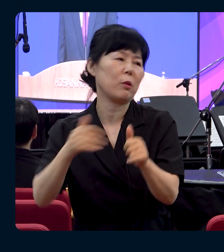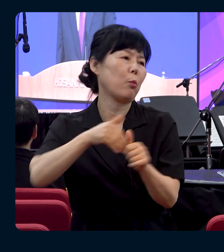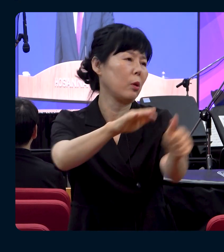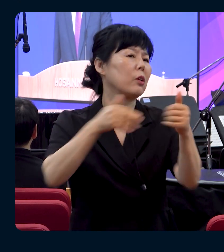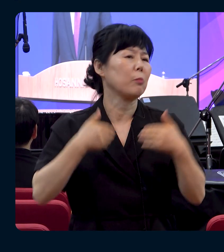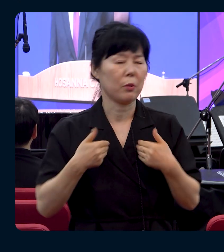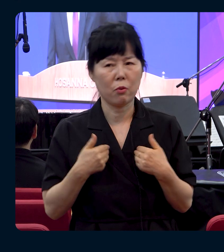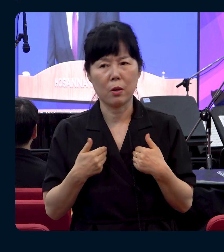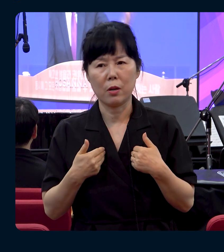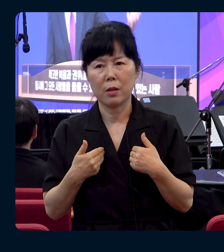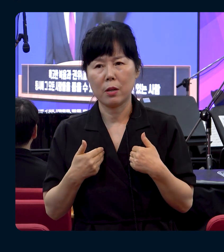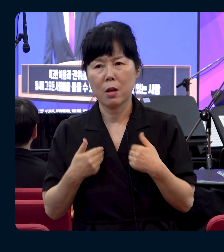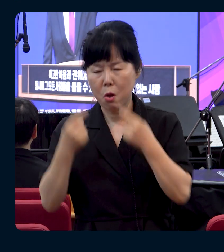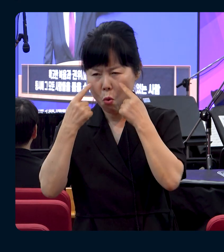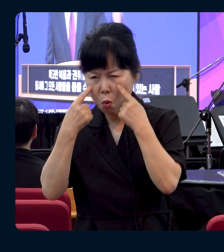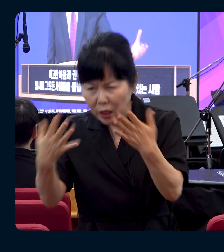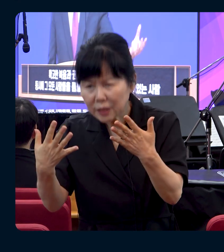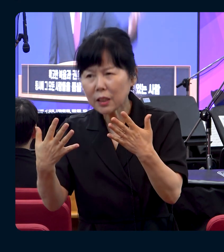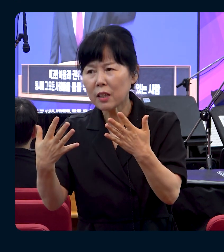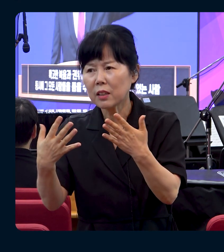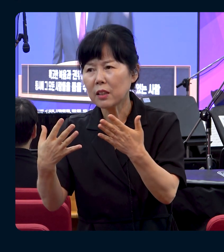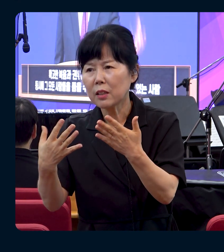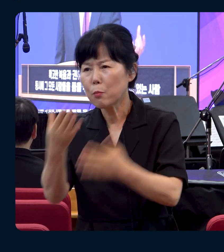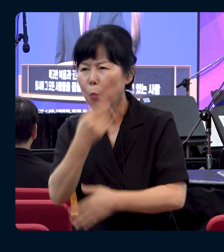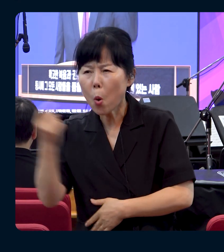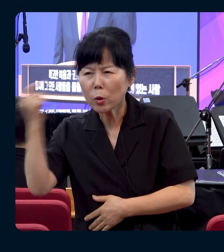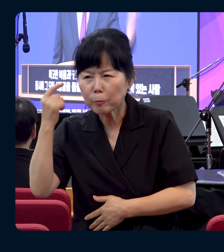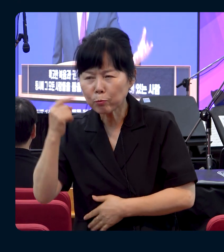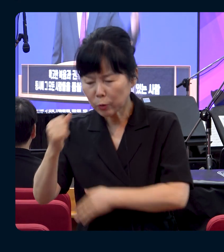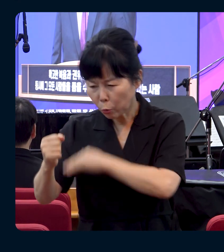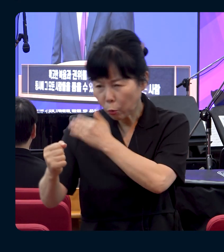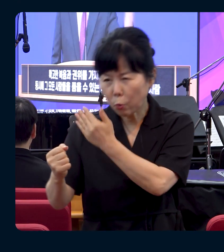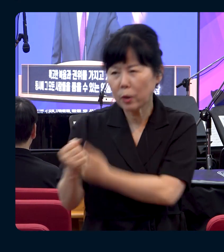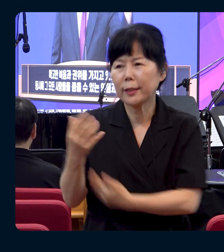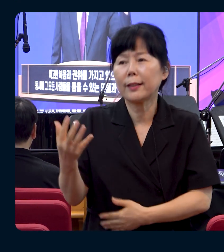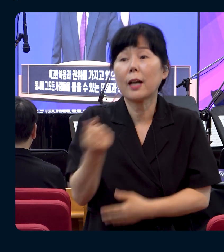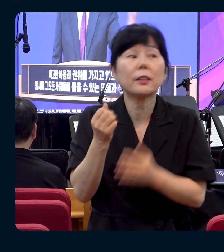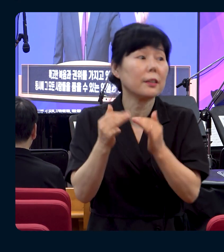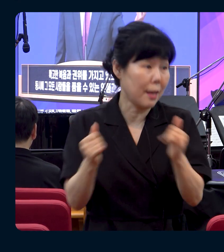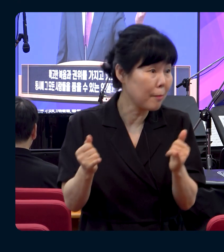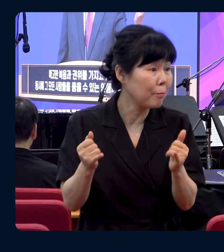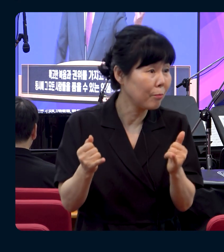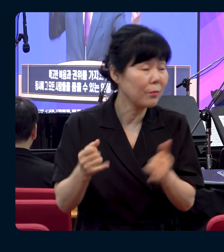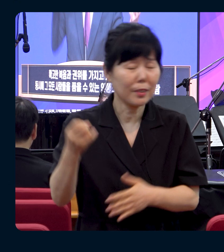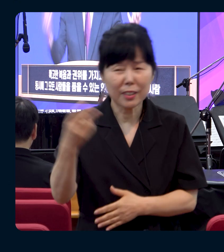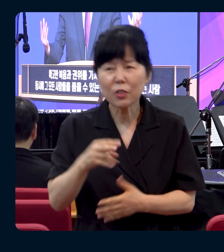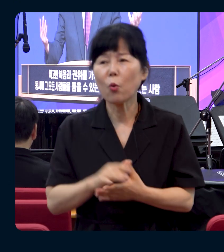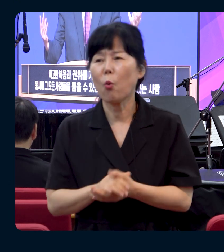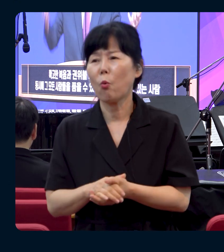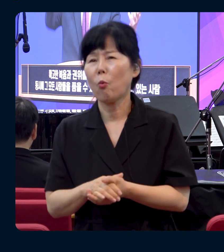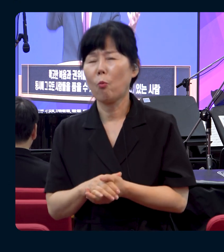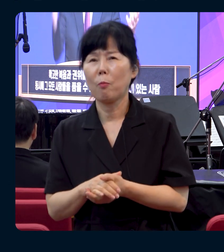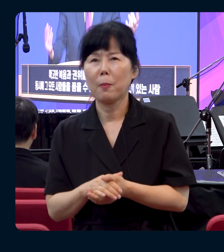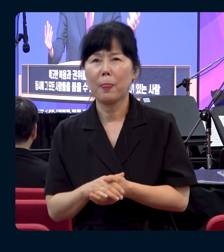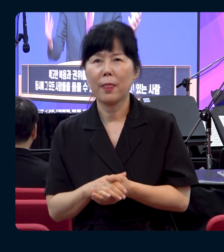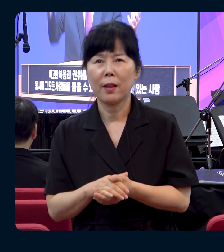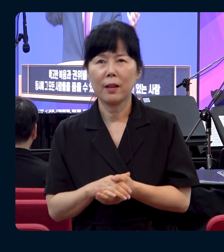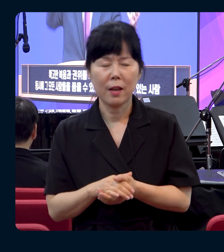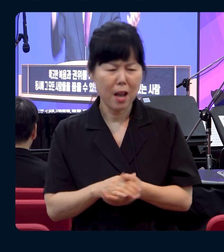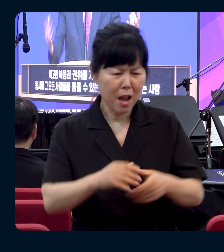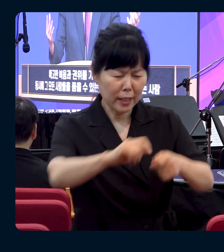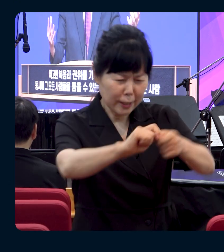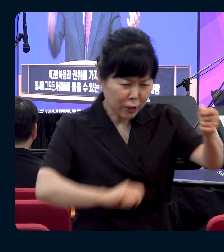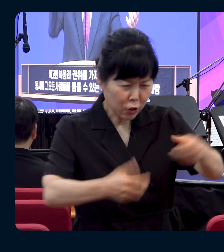다시 말하면 확고한 복음과 권위를 가지고 있으면서도 동시에 그 모든